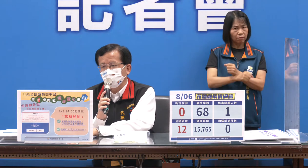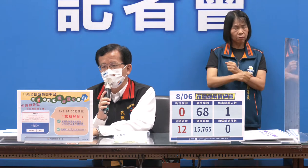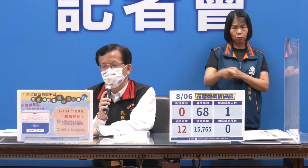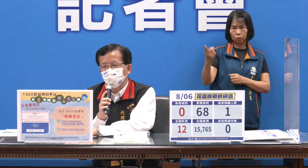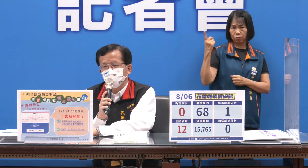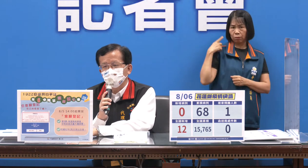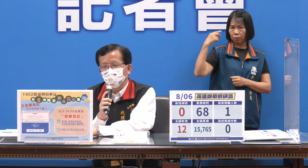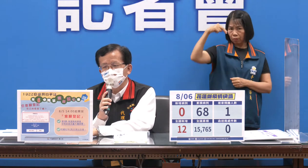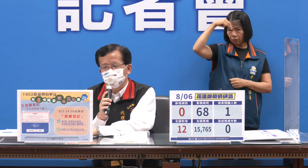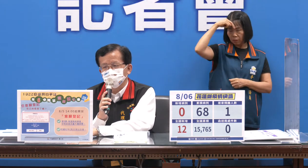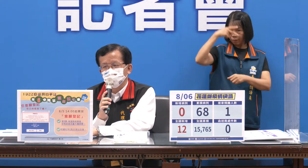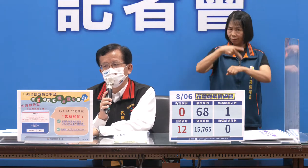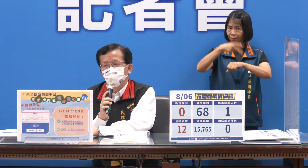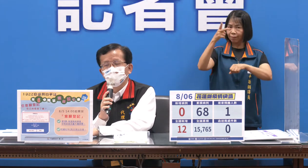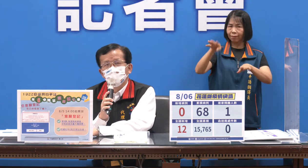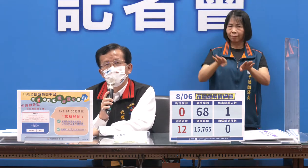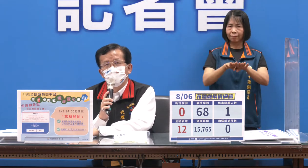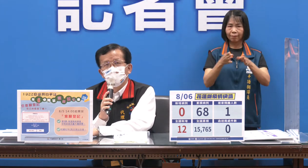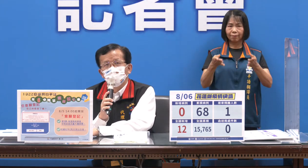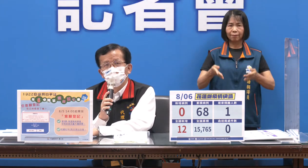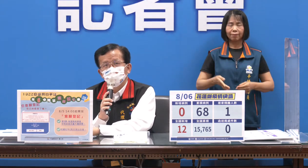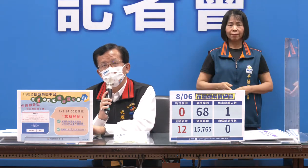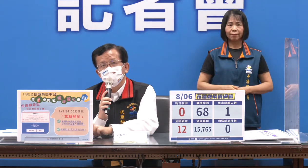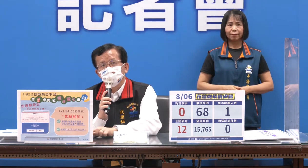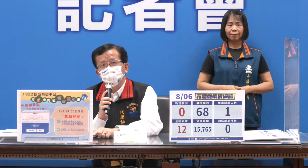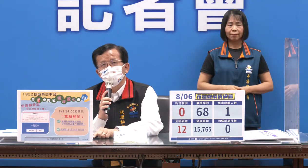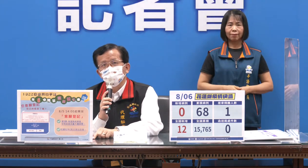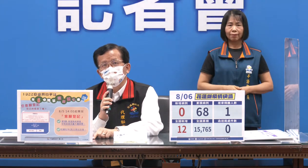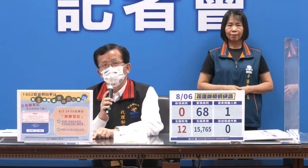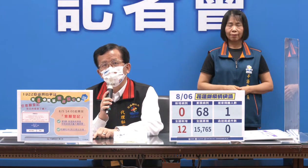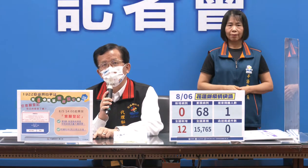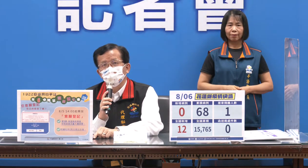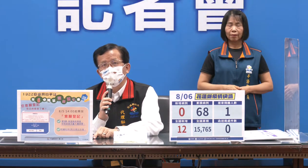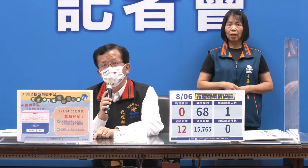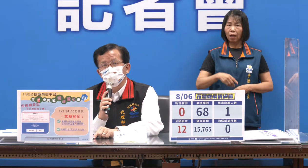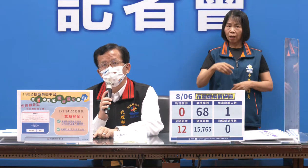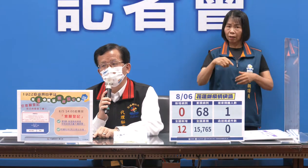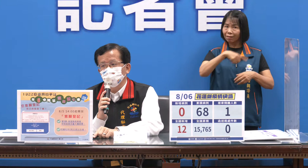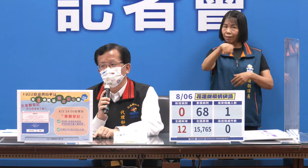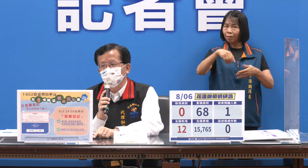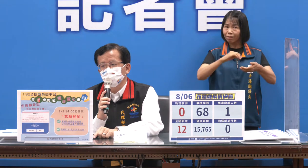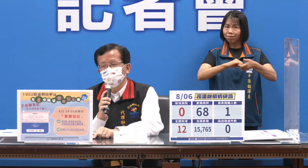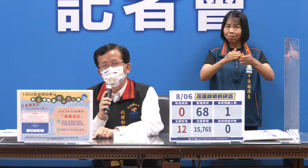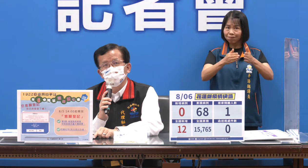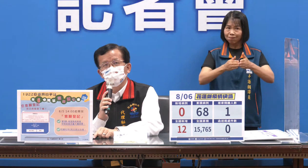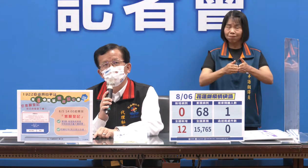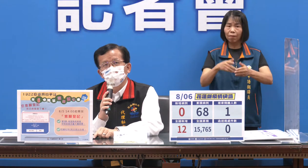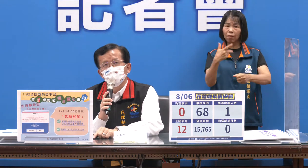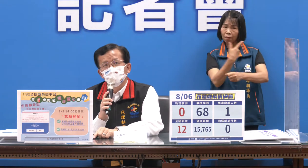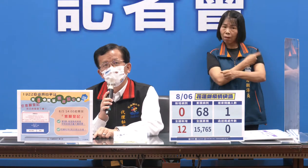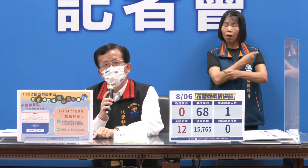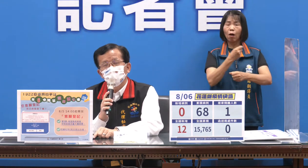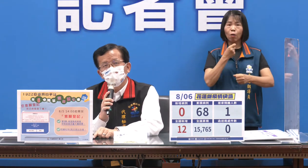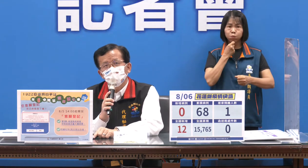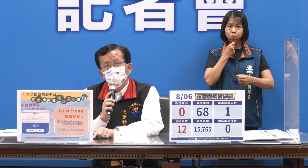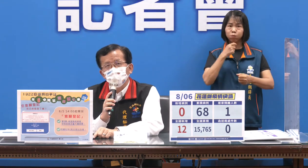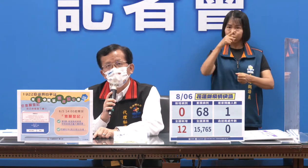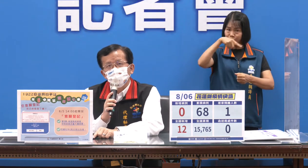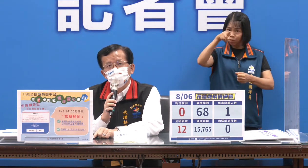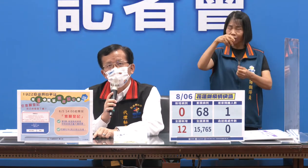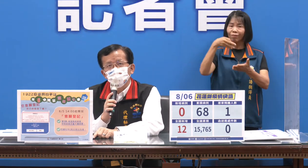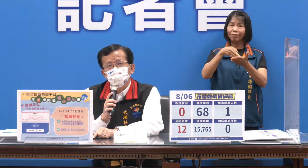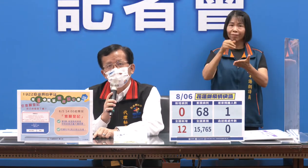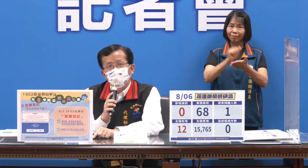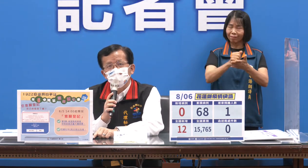下午2点开始，我们乡亲一定要做意愿登记。现在第六